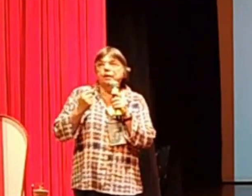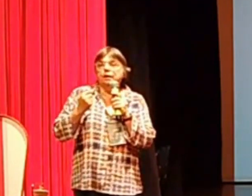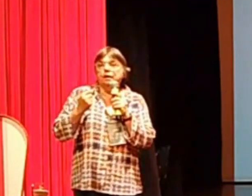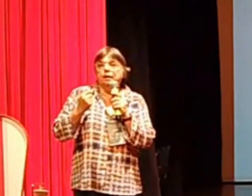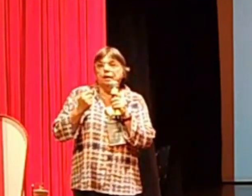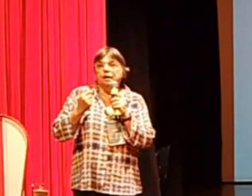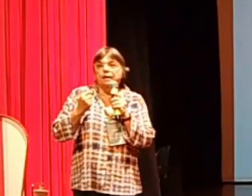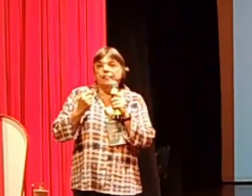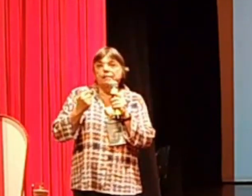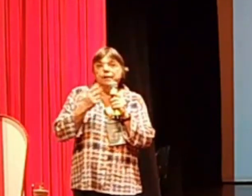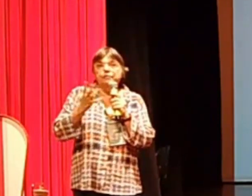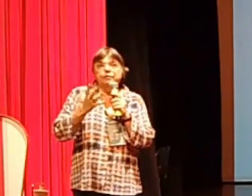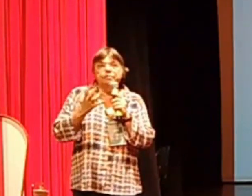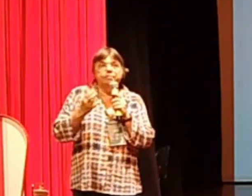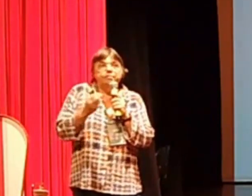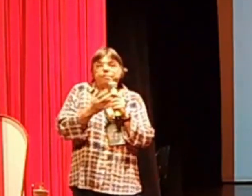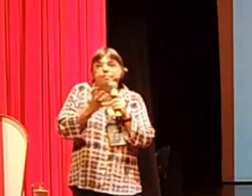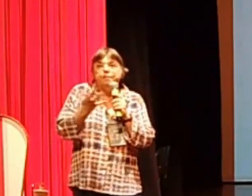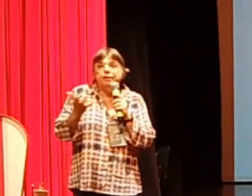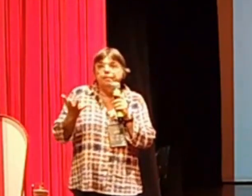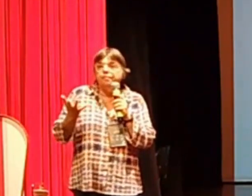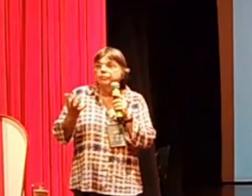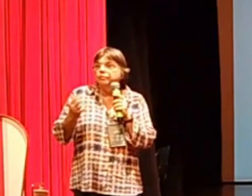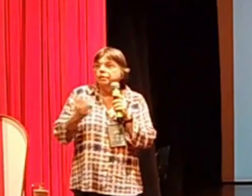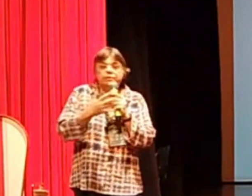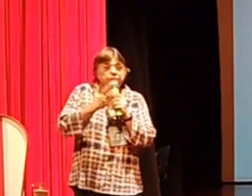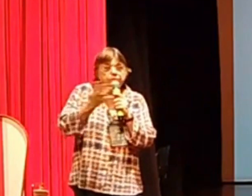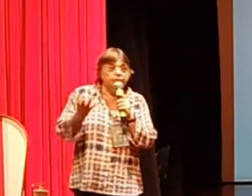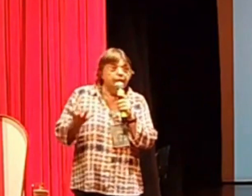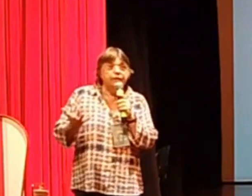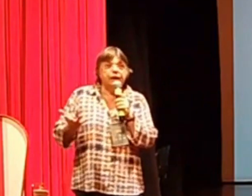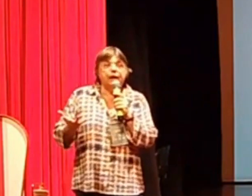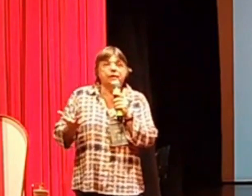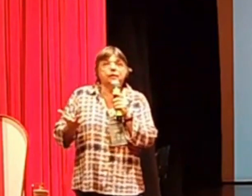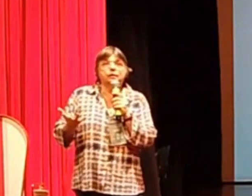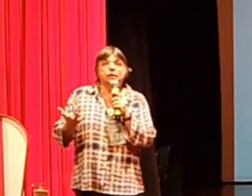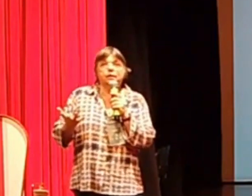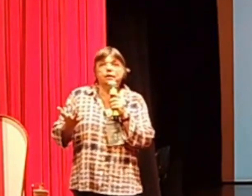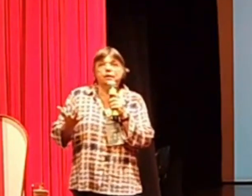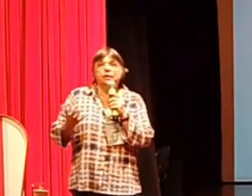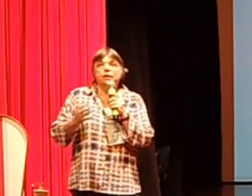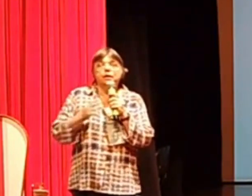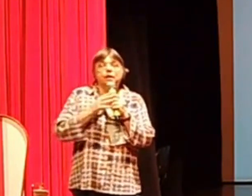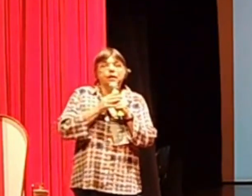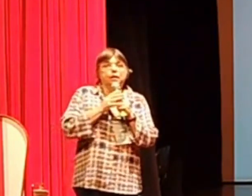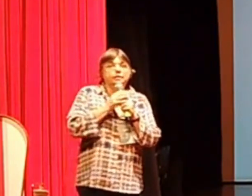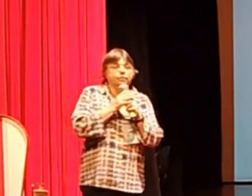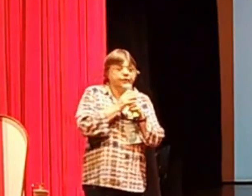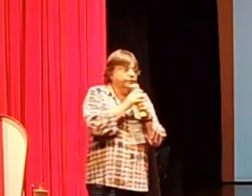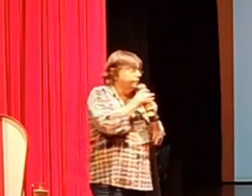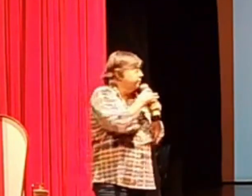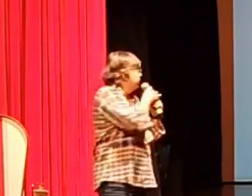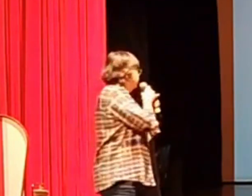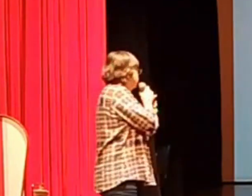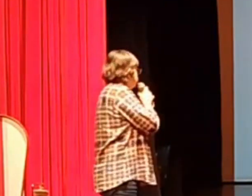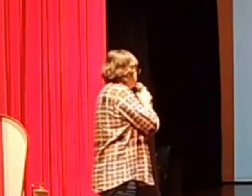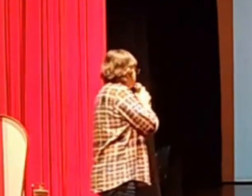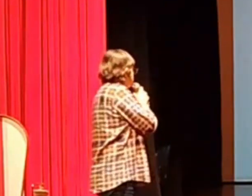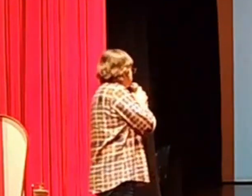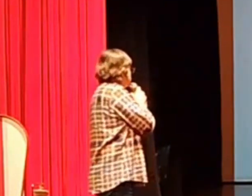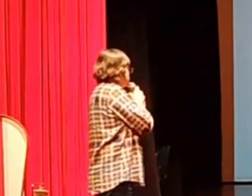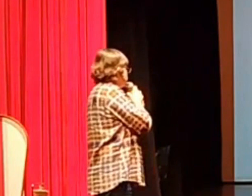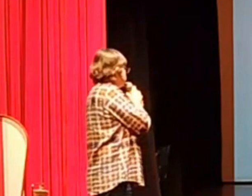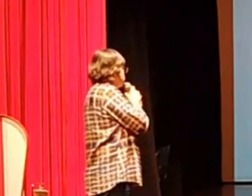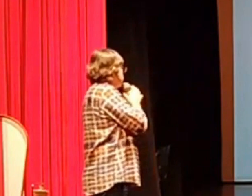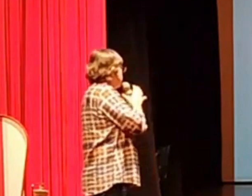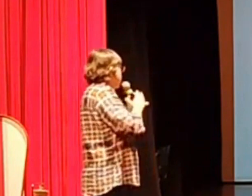Mas, imagina para uma pessoa que não é da área, né? Então, essa insegurança é muito